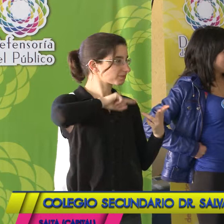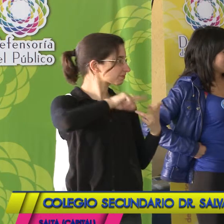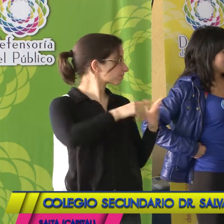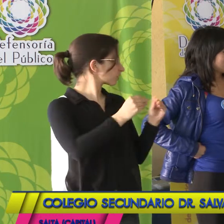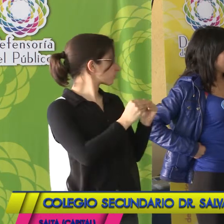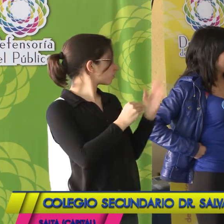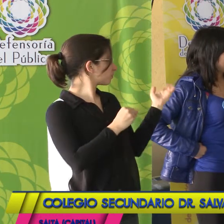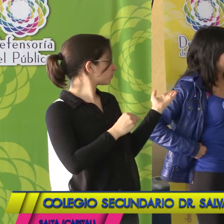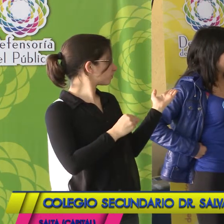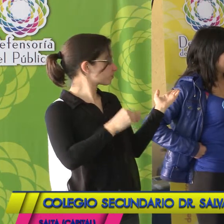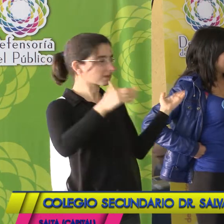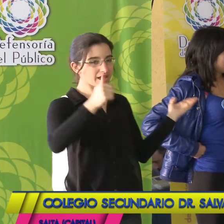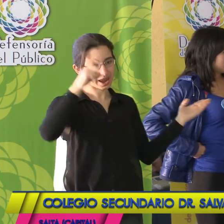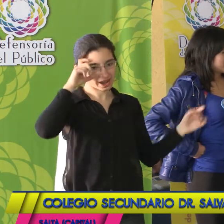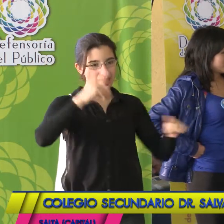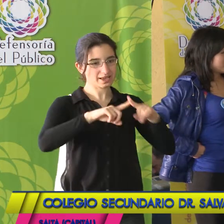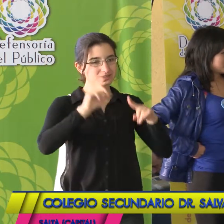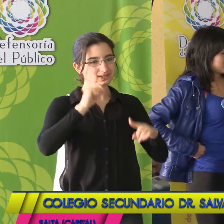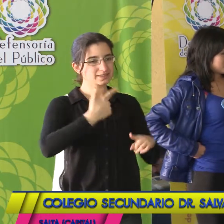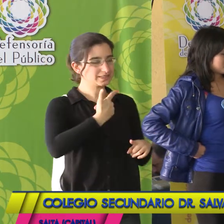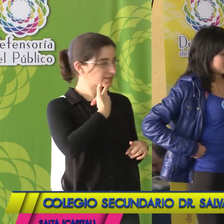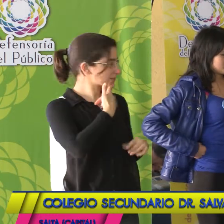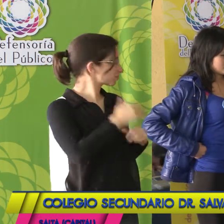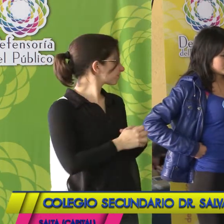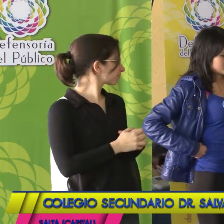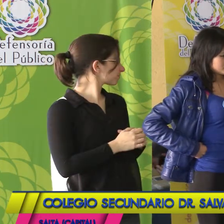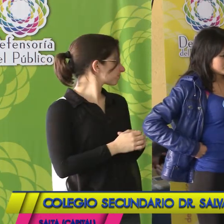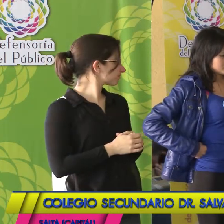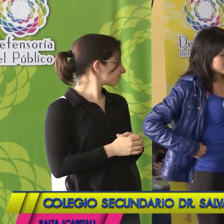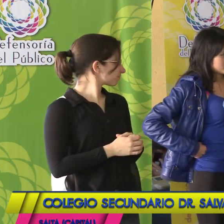y mi compañero Alexis. Bueno,